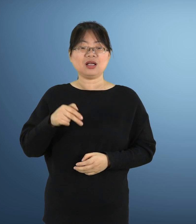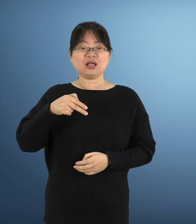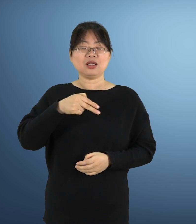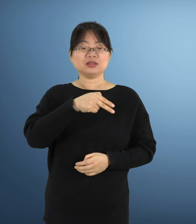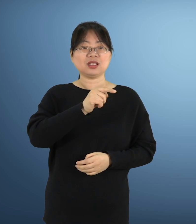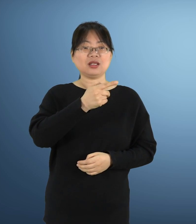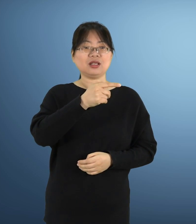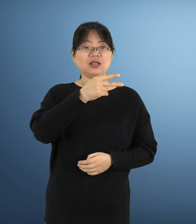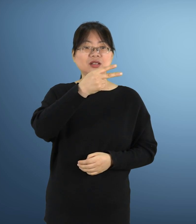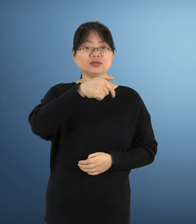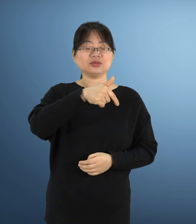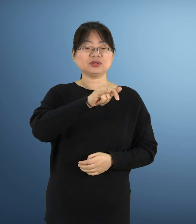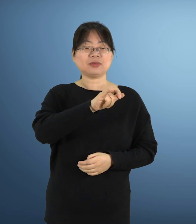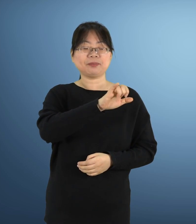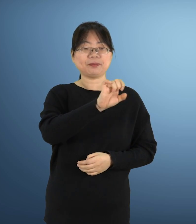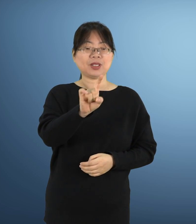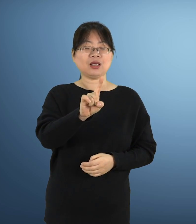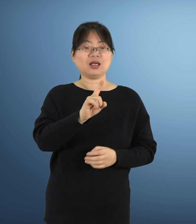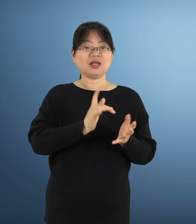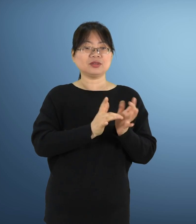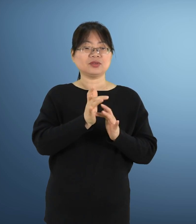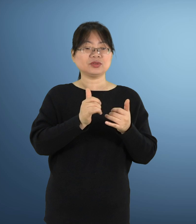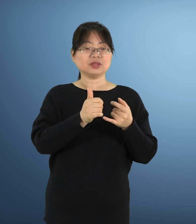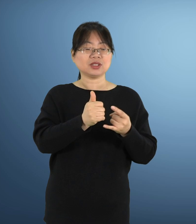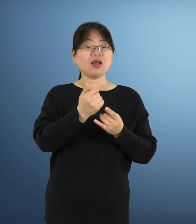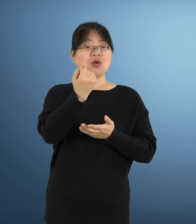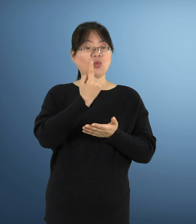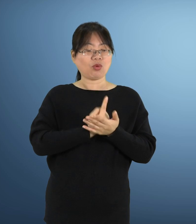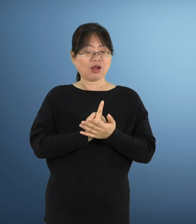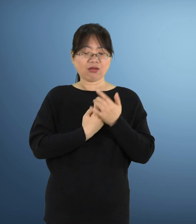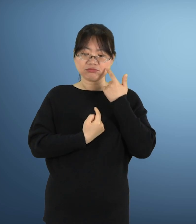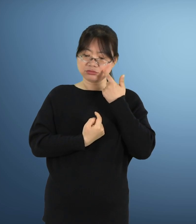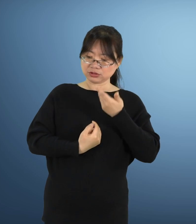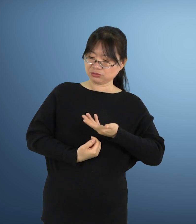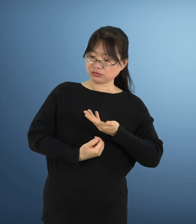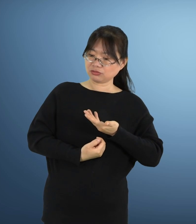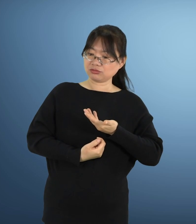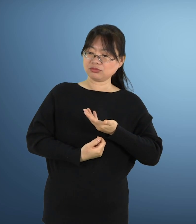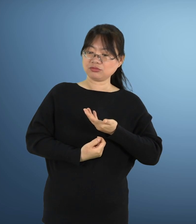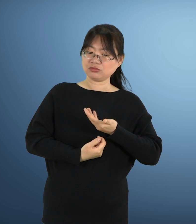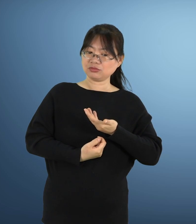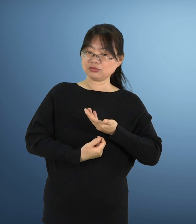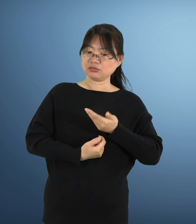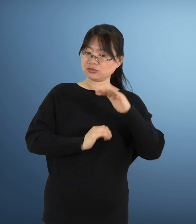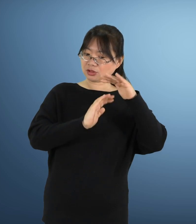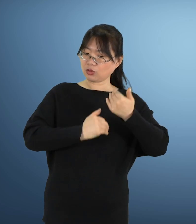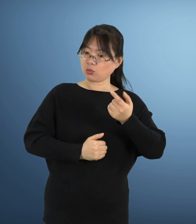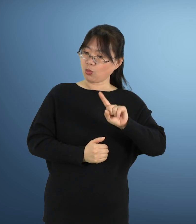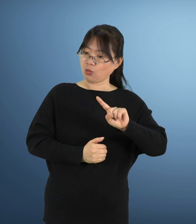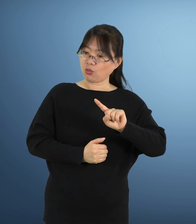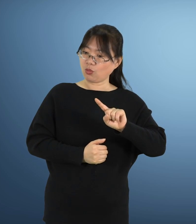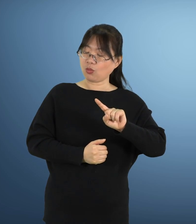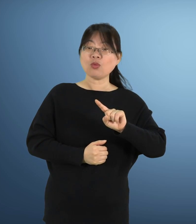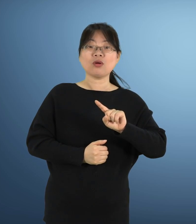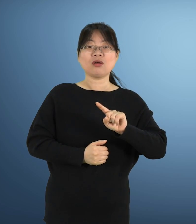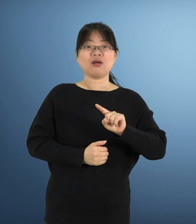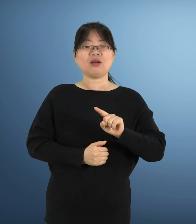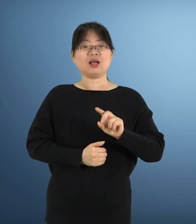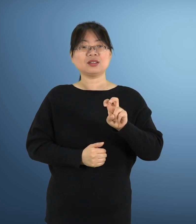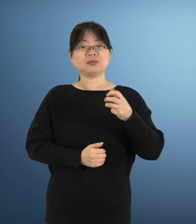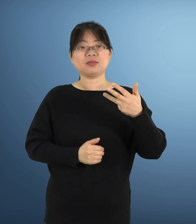사두개파가 예수님에게 와서 이제 어떤 질문을 합니다. 질문을 좀 들어봅시다. 28절.